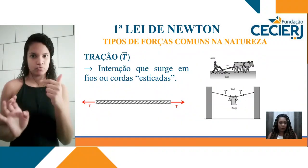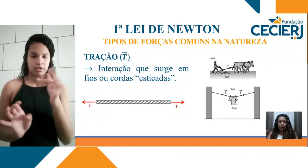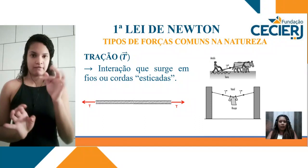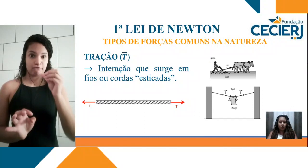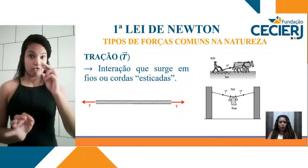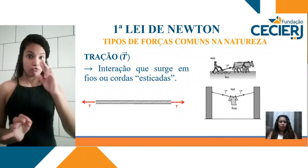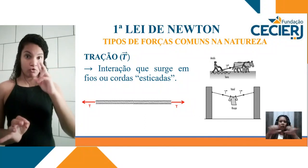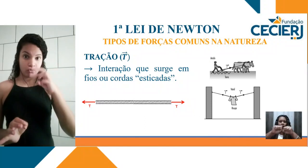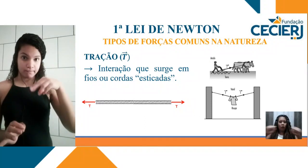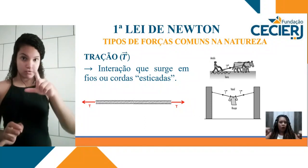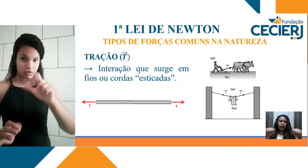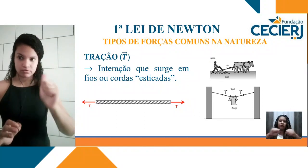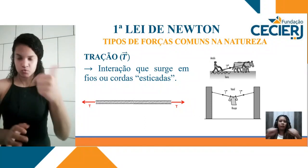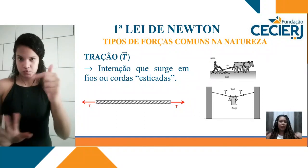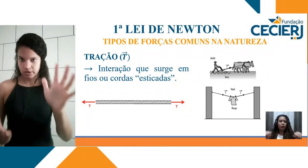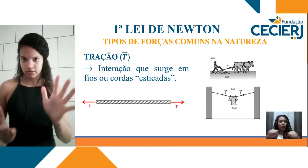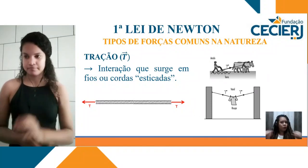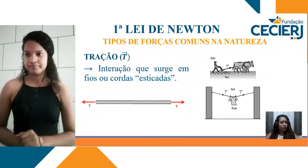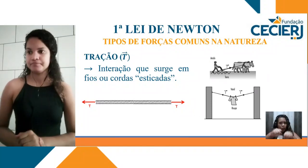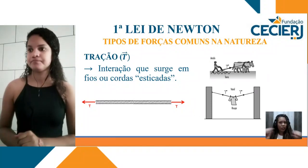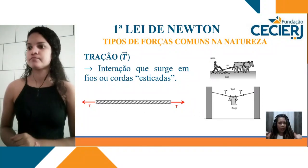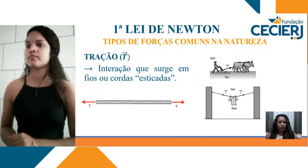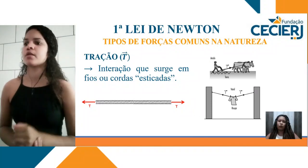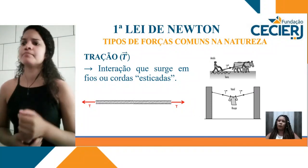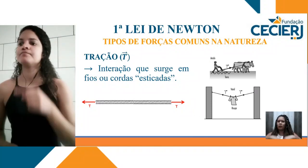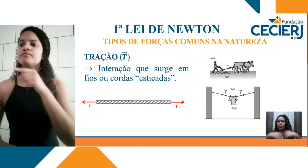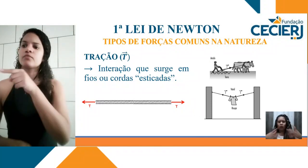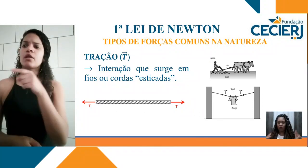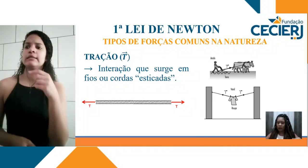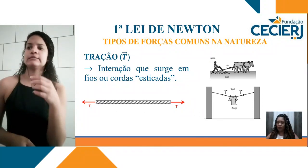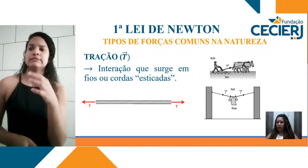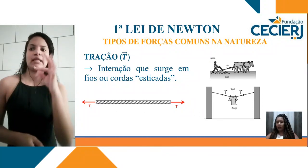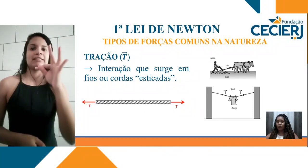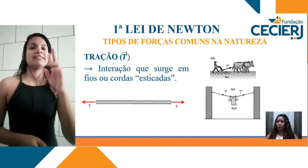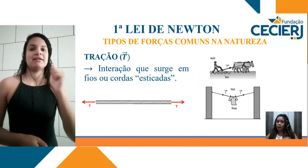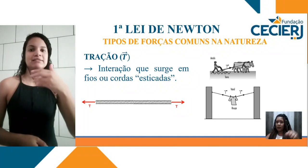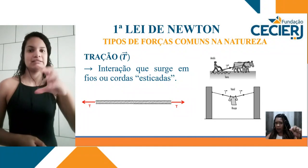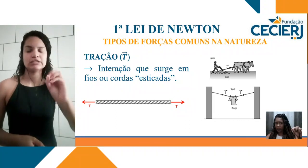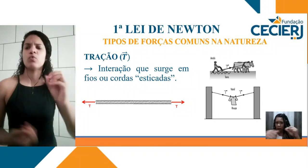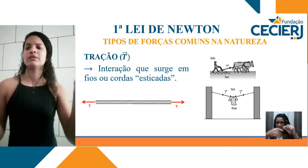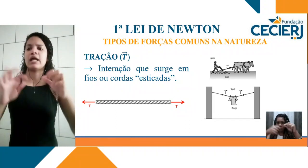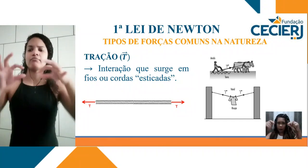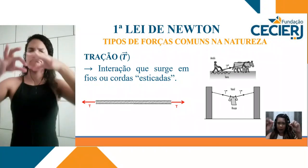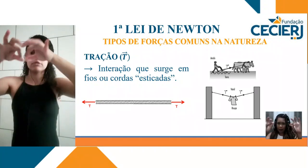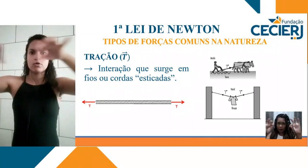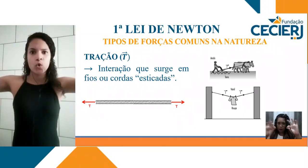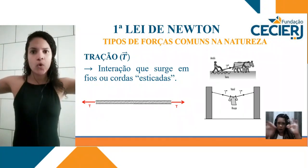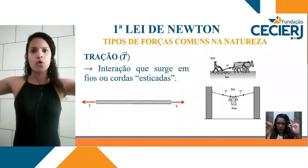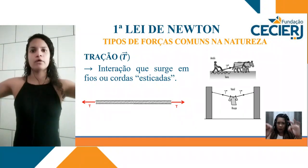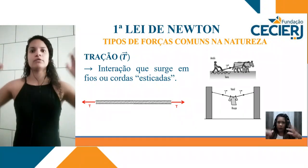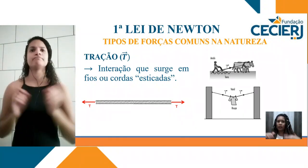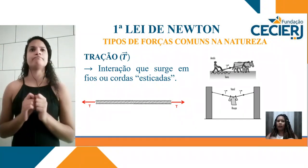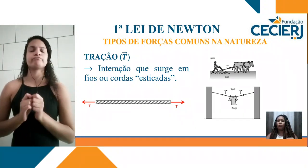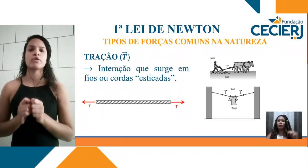que quando ela surge, corda, fio, algo esticado. Então a gente pensa numa corda, a gente pode pensar num cabo